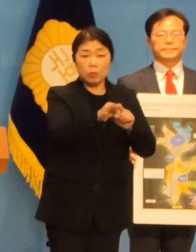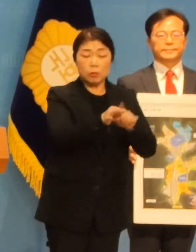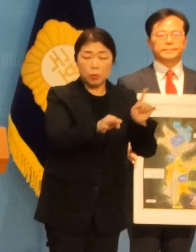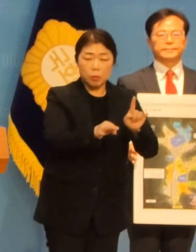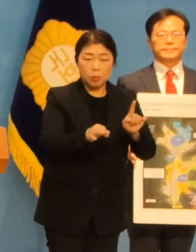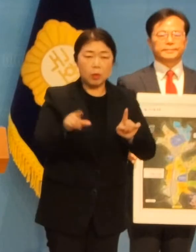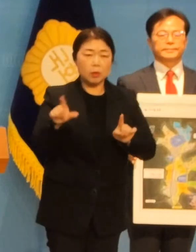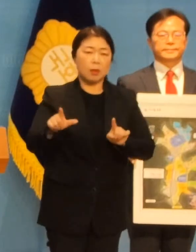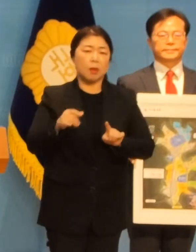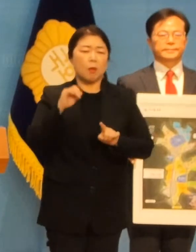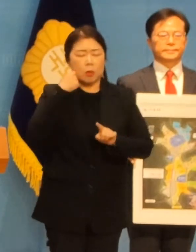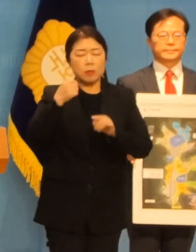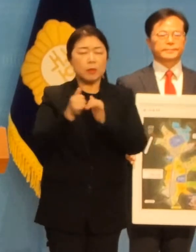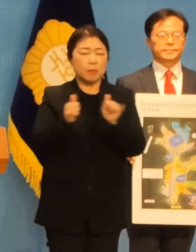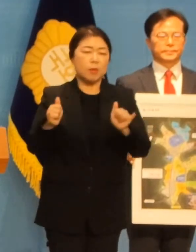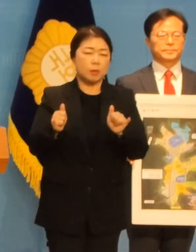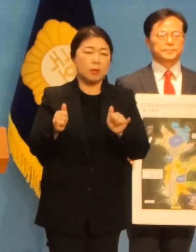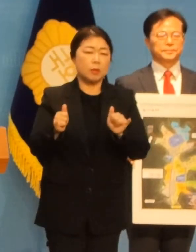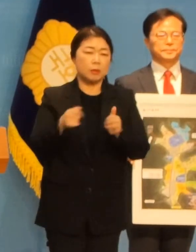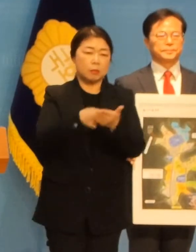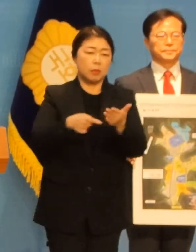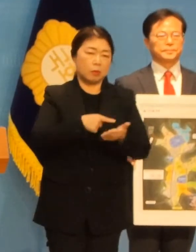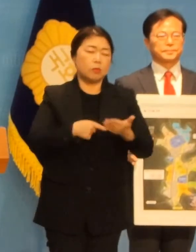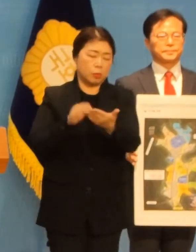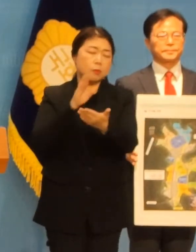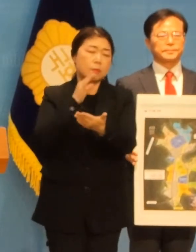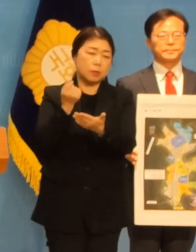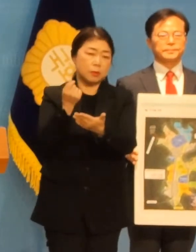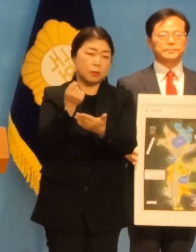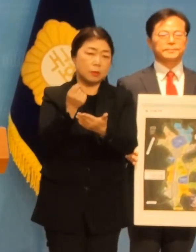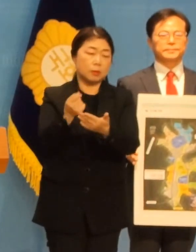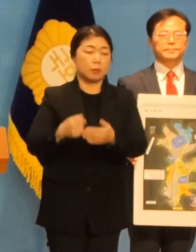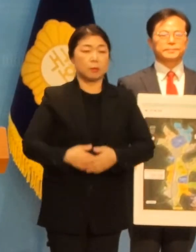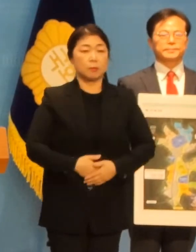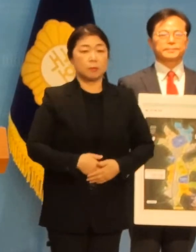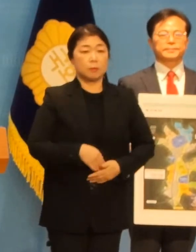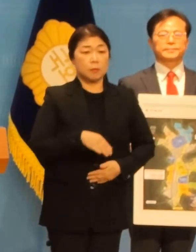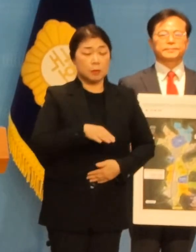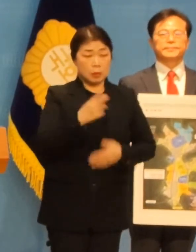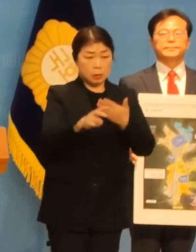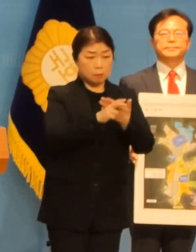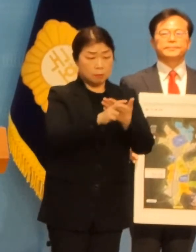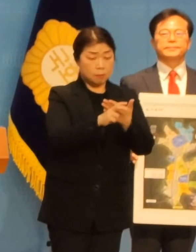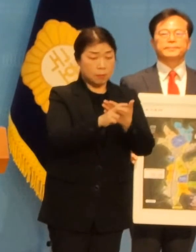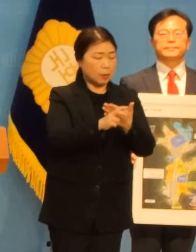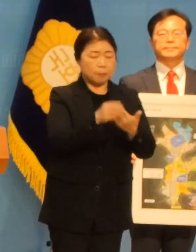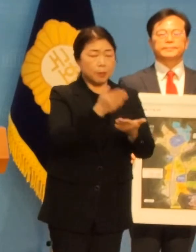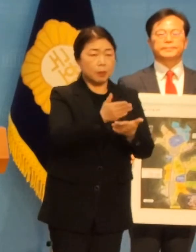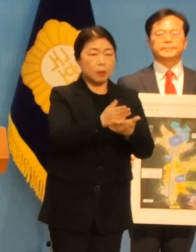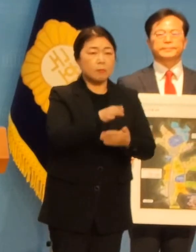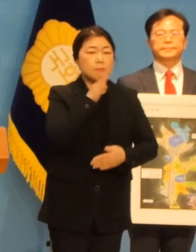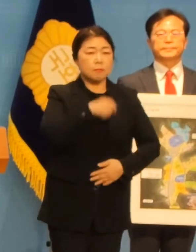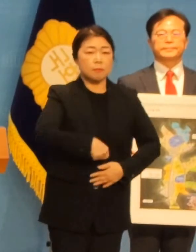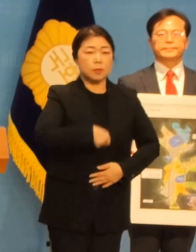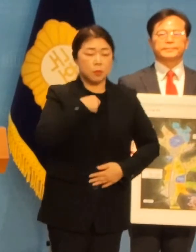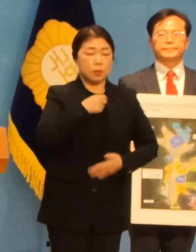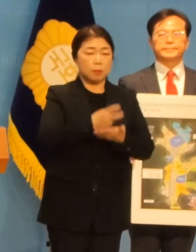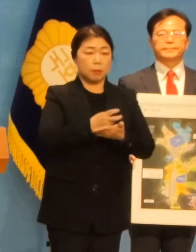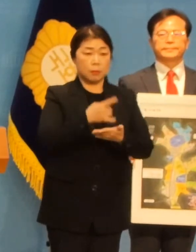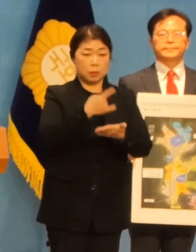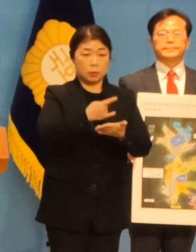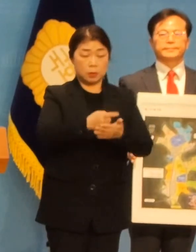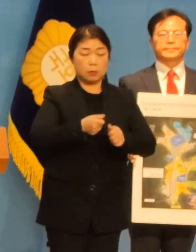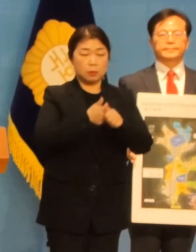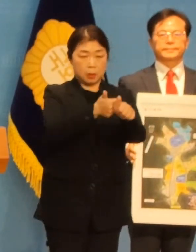희망의 값입니다. 정의가 멈추면 대한민국이 멈추죠. 그리고 나라를 다시 제자리로